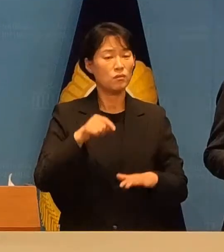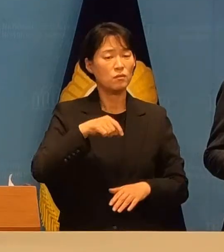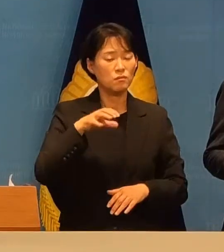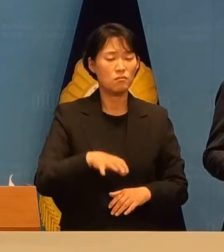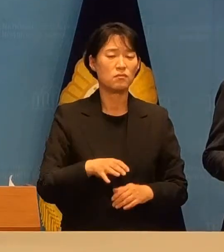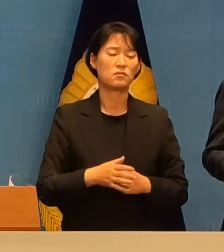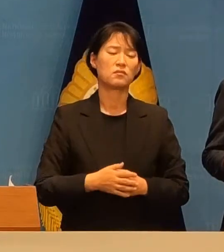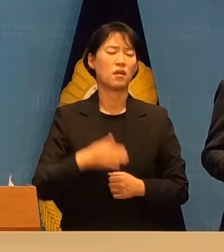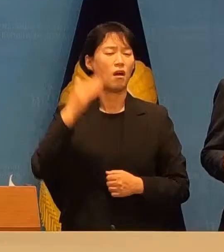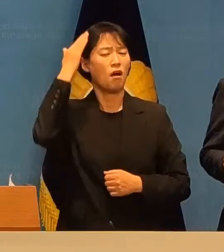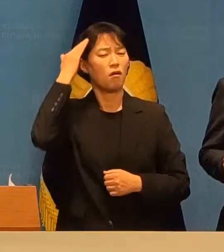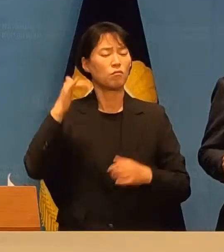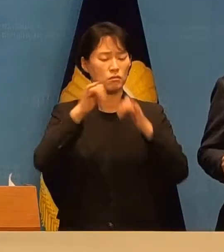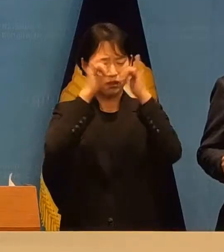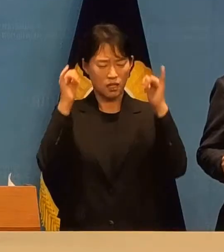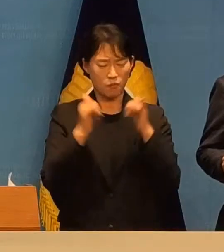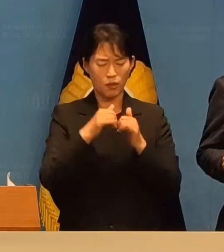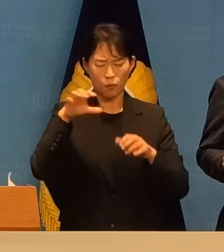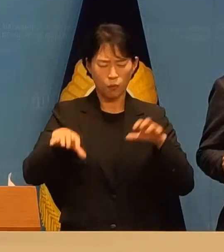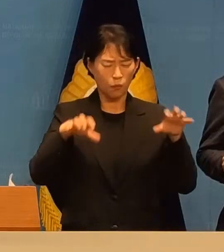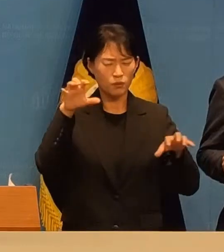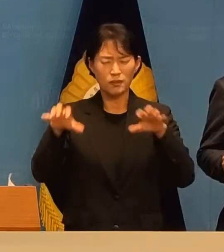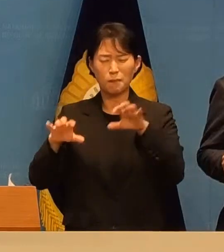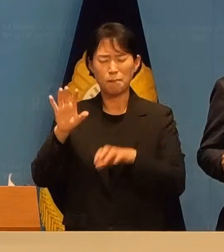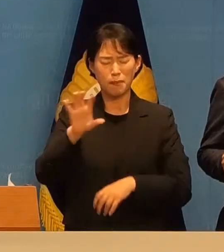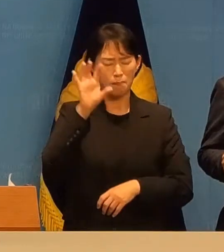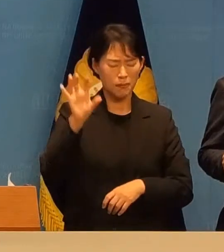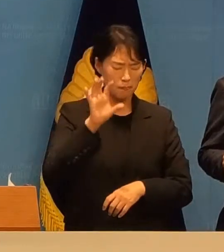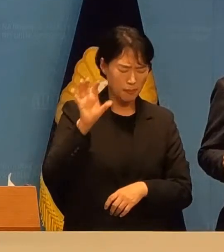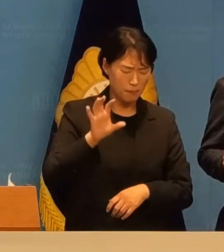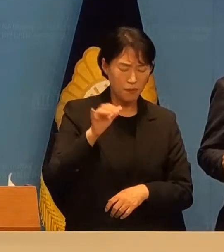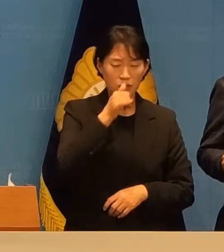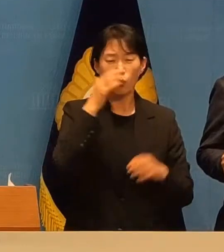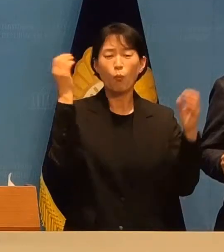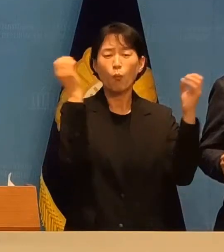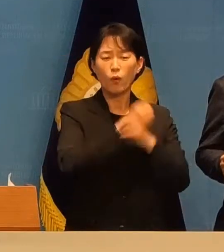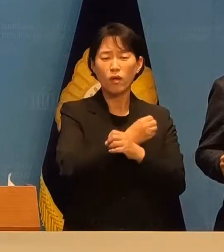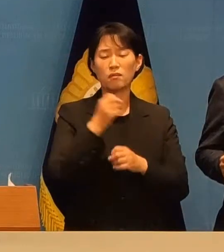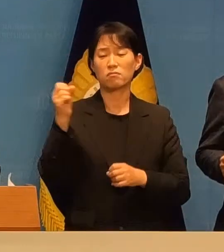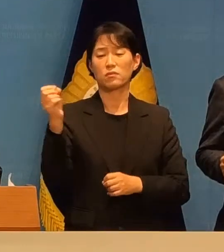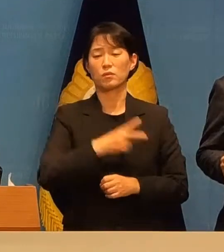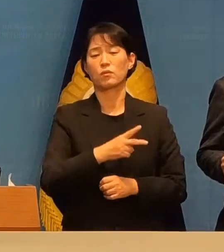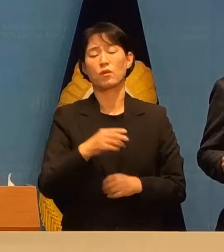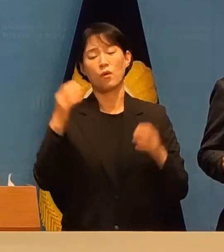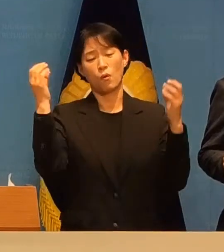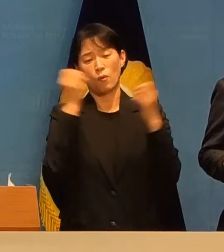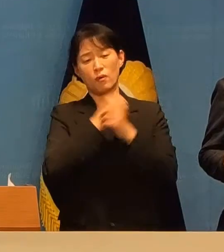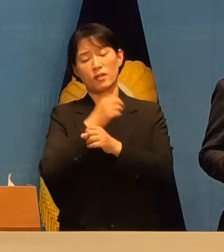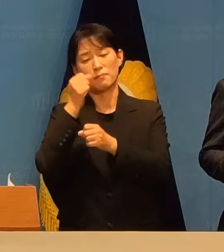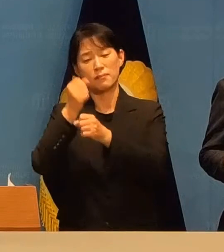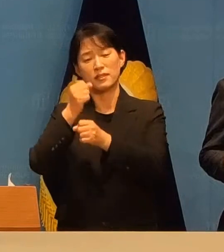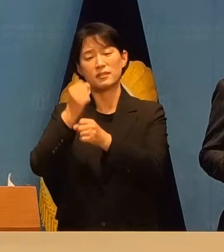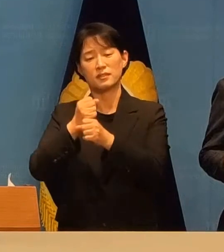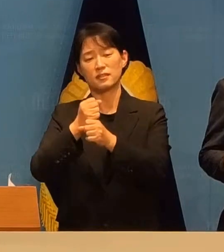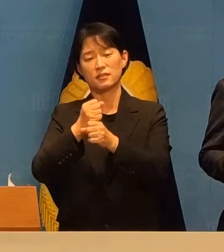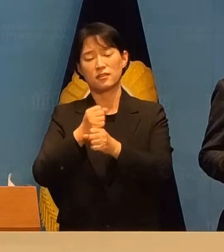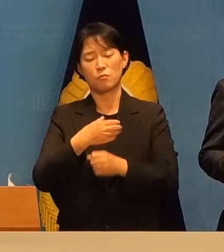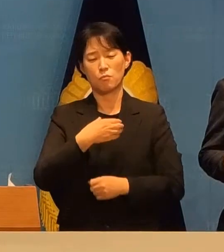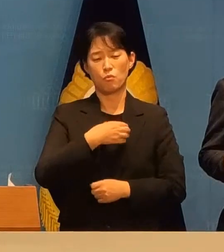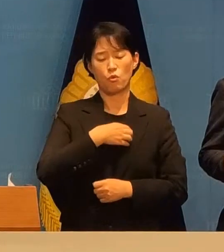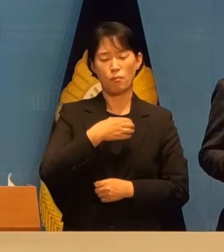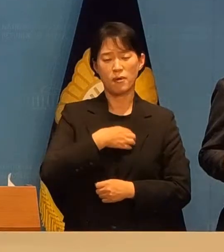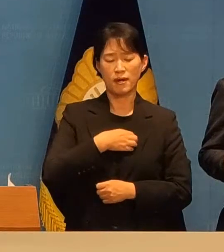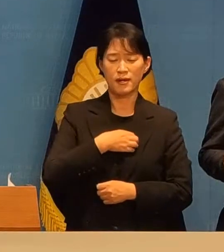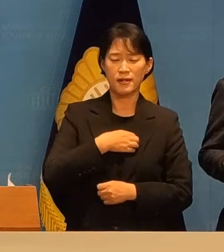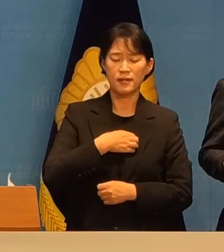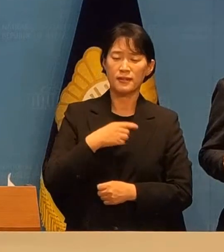자리는 한국 사회 곳곳에서 반복되고 있는 오해, 그리고 그 오해가 만들어내는 위험한